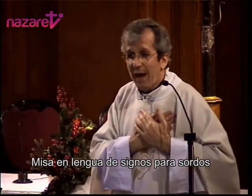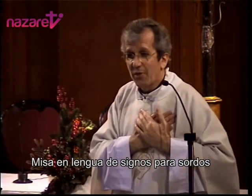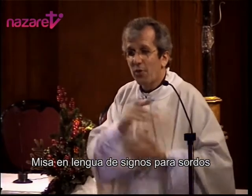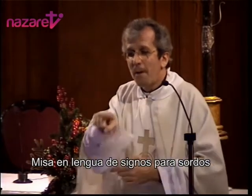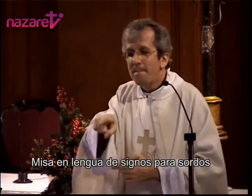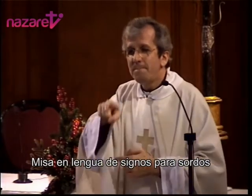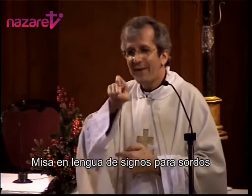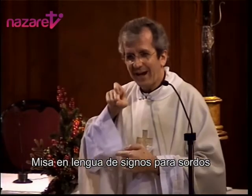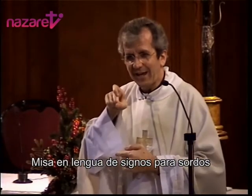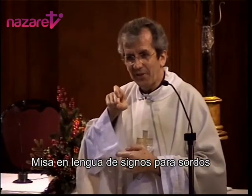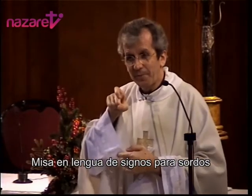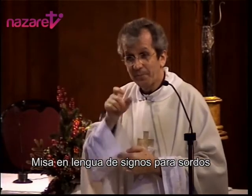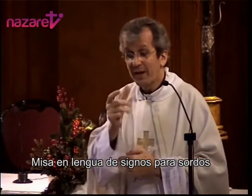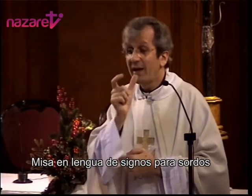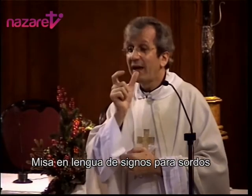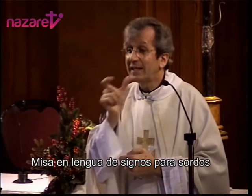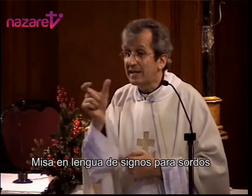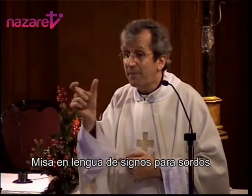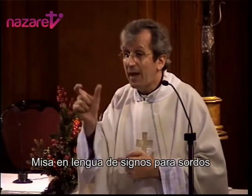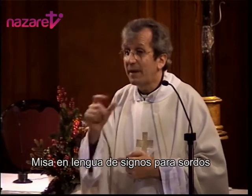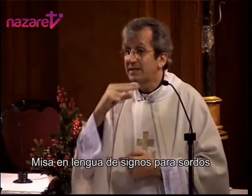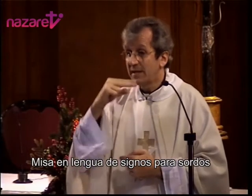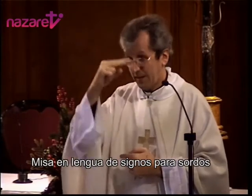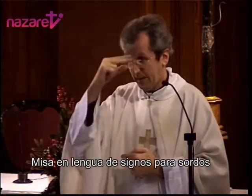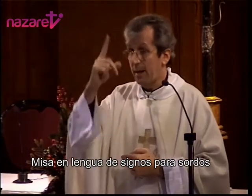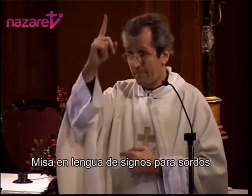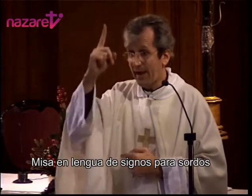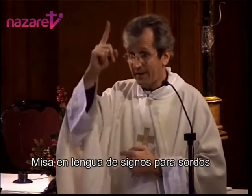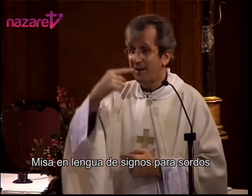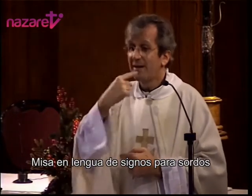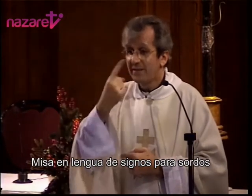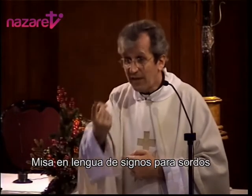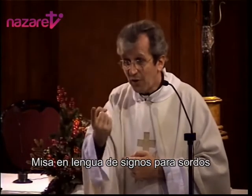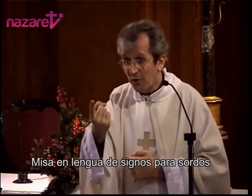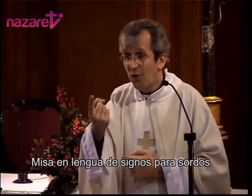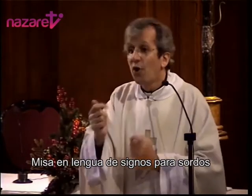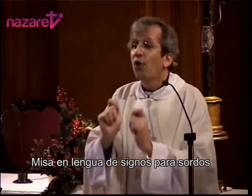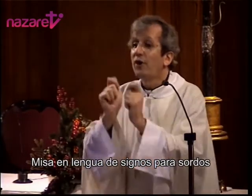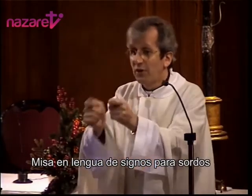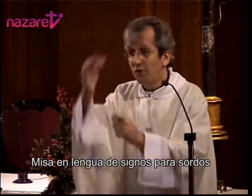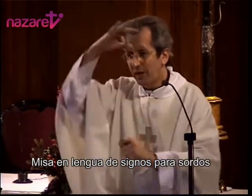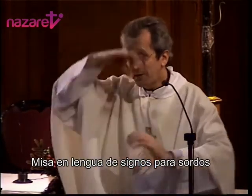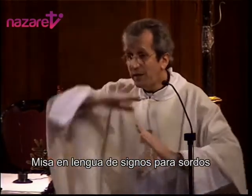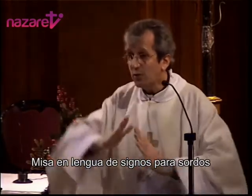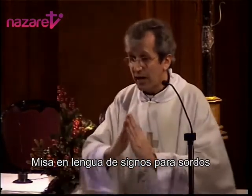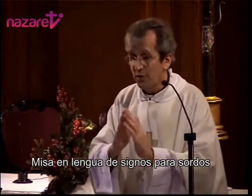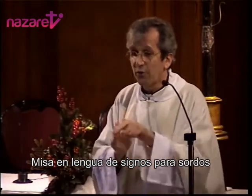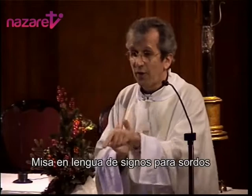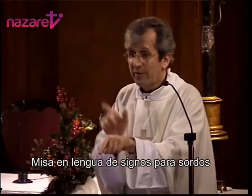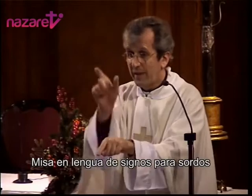amado, mi elegido. Esas palabras que el Padre dijo con el don del Espíritu Santo